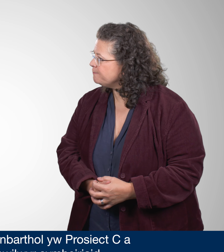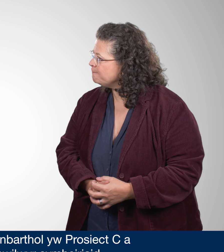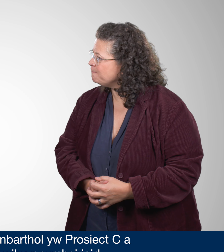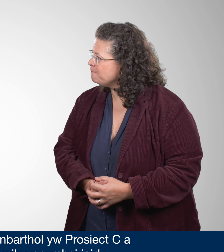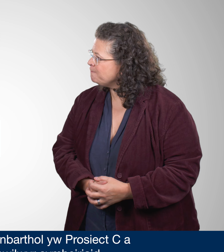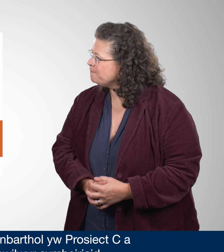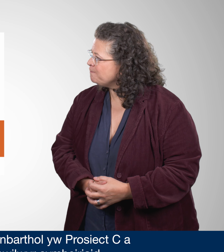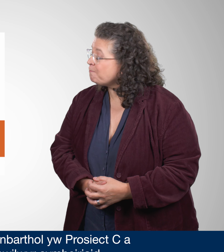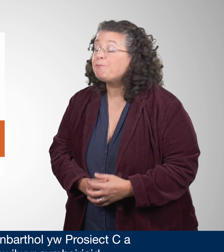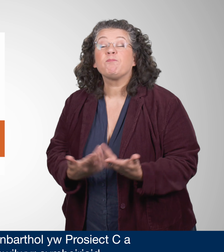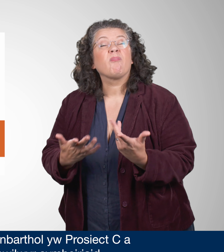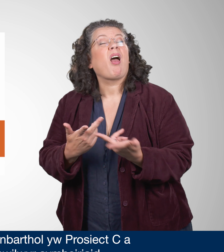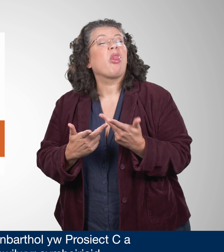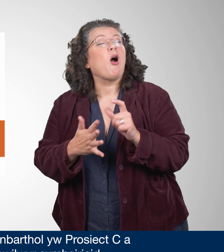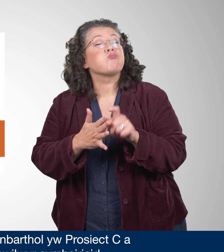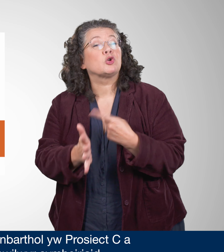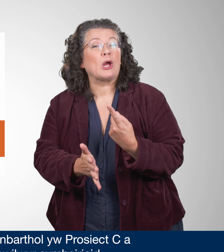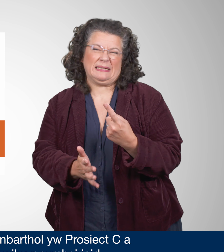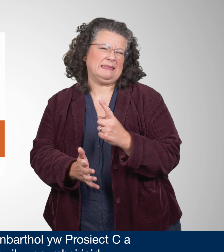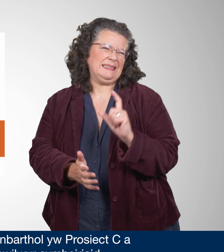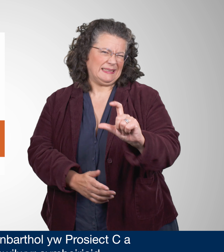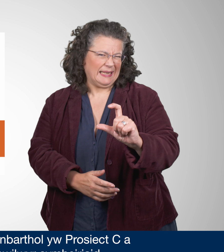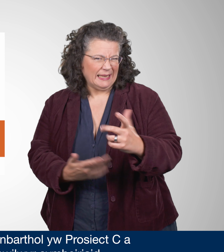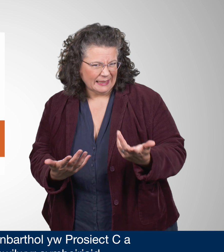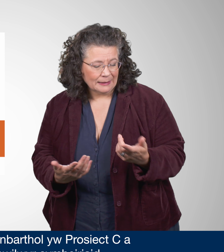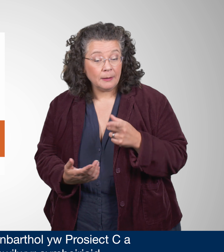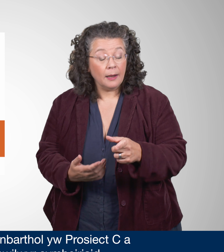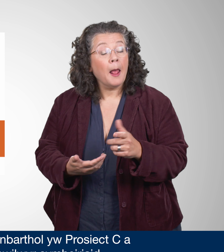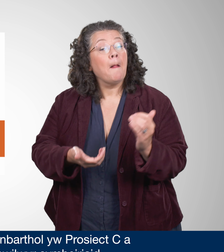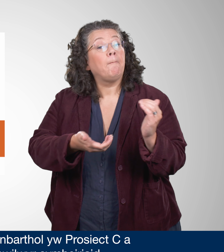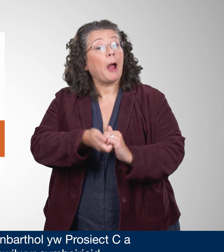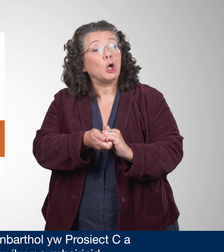Partneriaeth o sefydliadau rhanbarthol yw prosiect C,